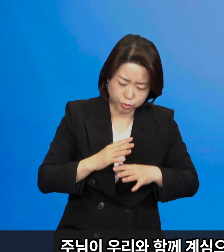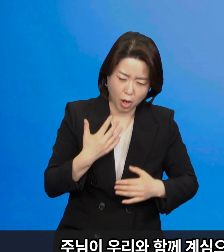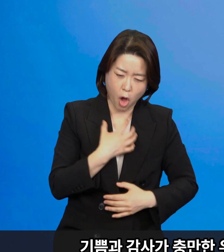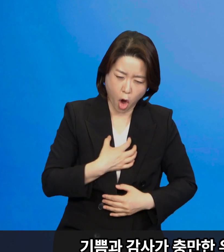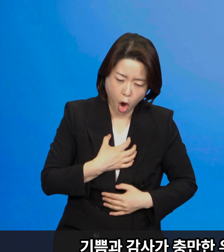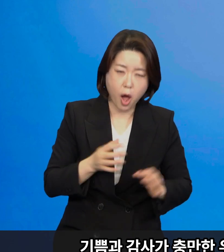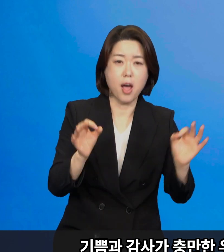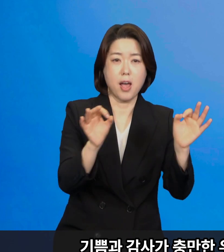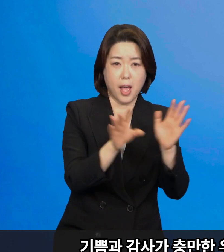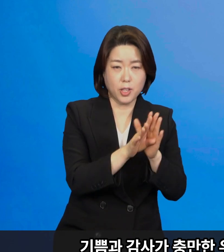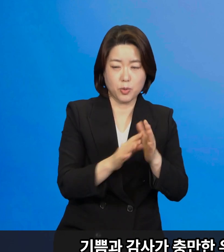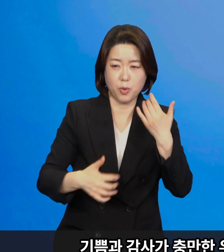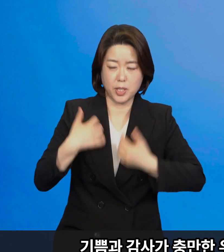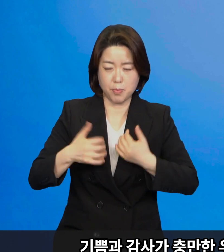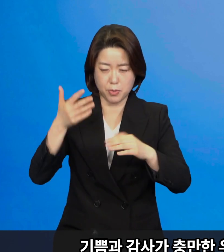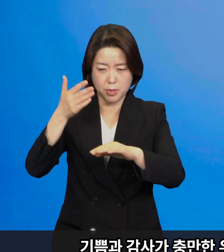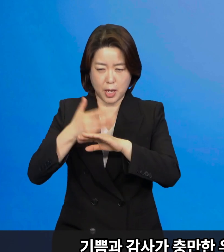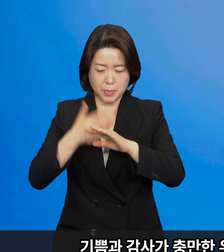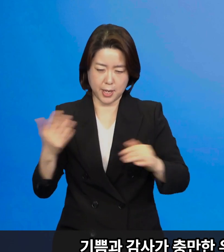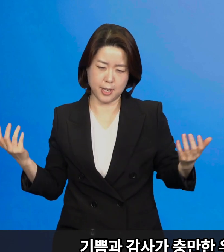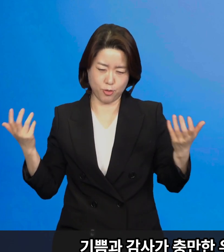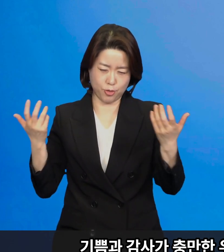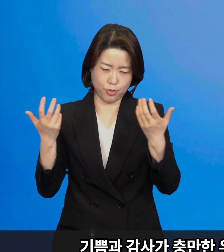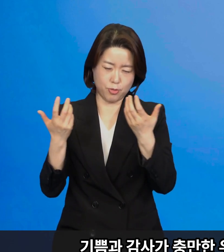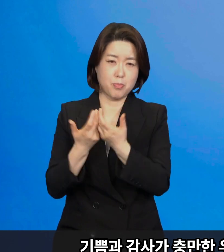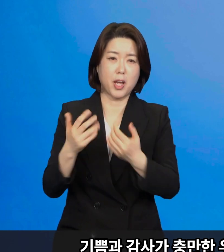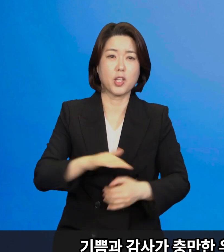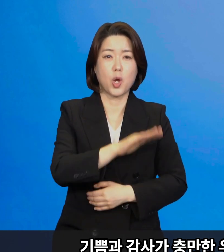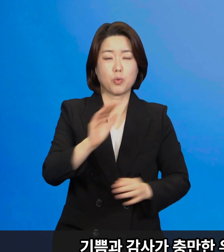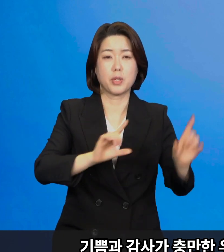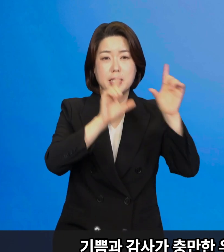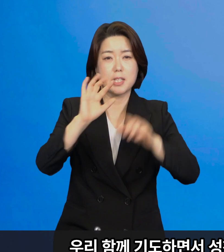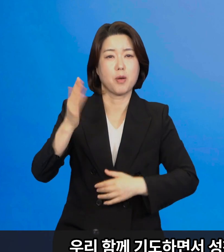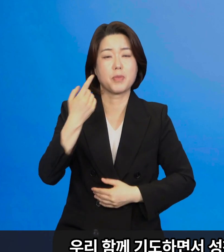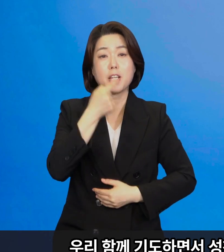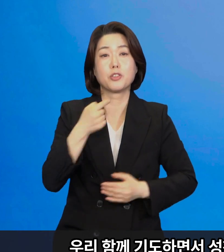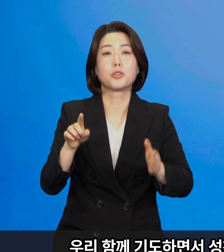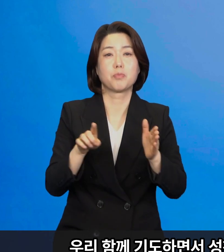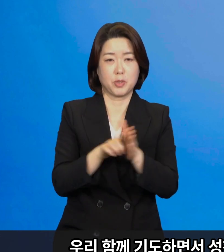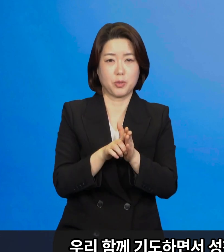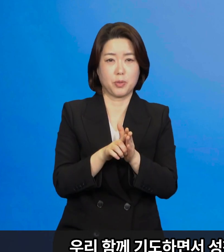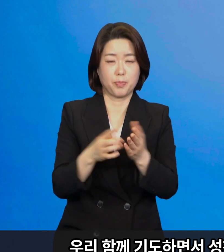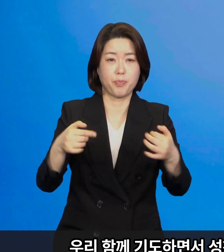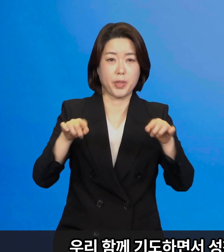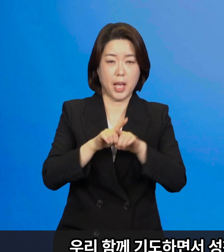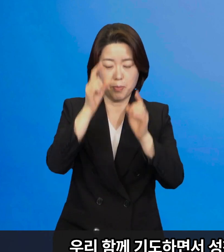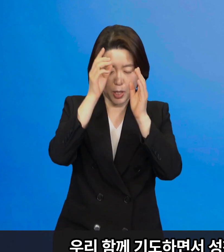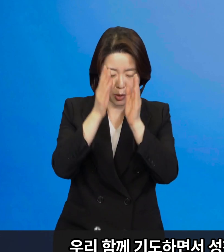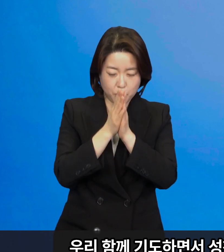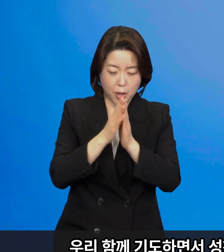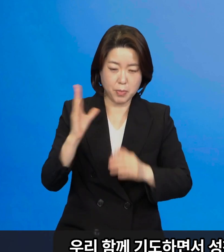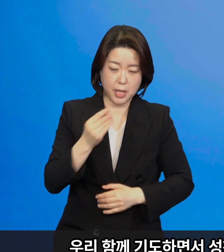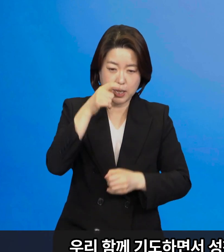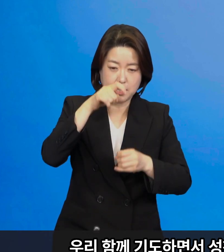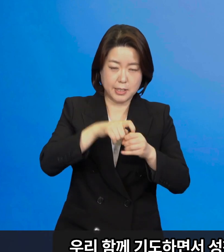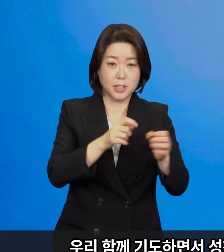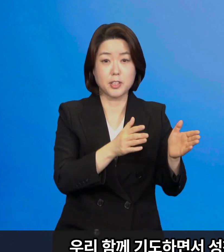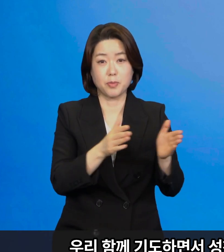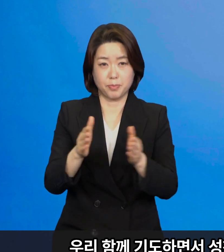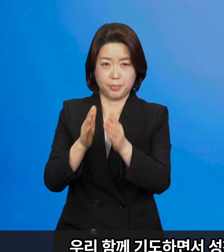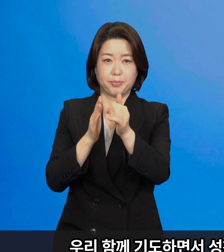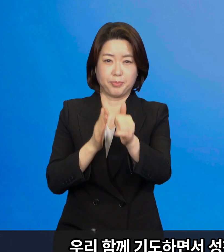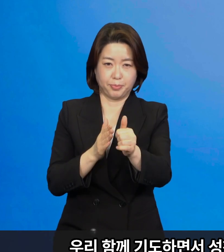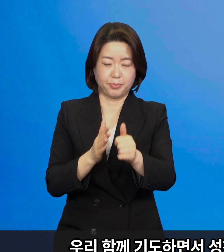떠나가고 기쁨과 감사가 충만한 우리 삶이 될 줄로 믿습니다. 우리 함께 기도하면서 성찬을 준비하도록